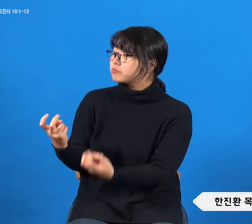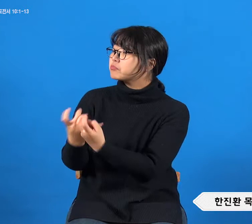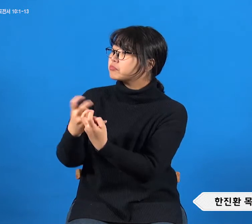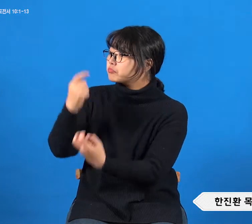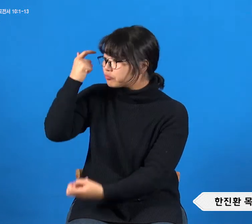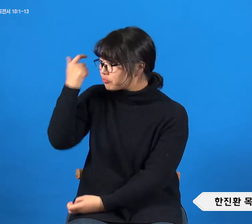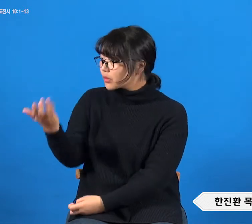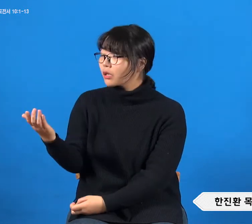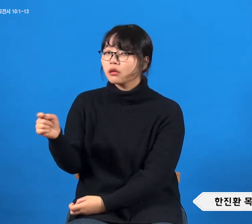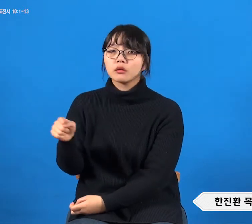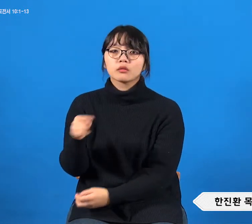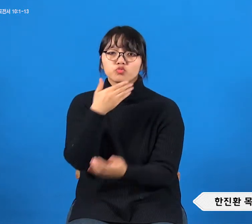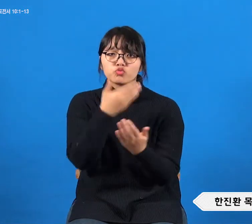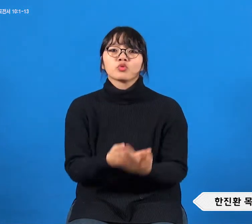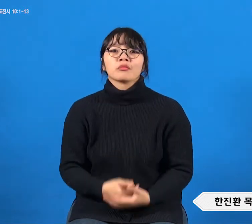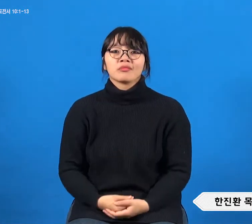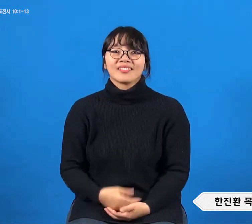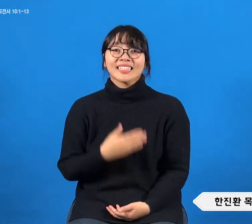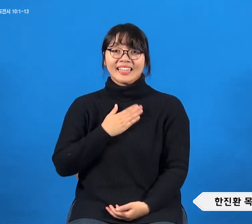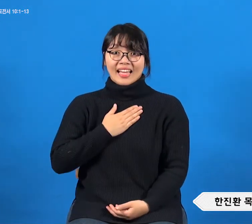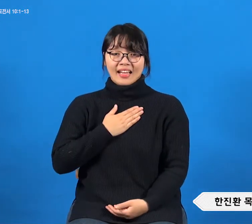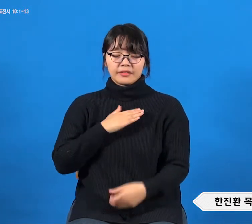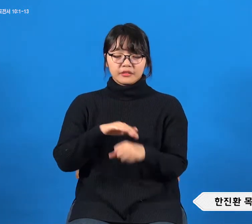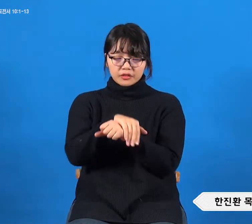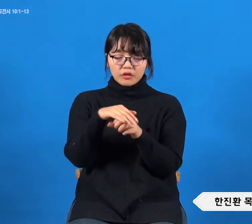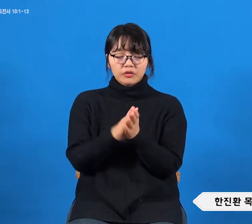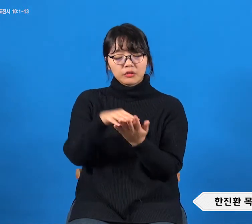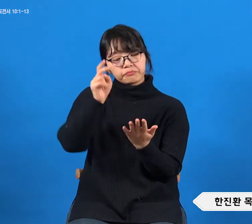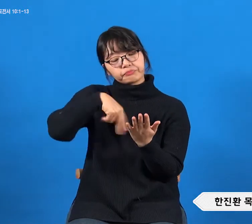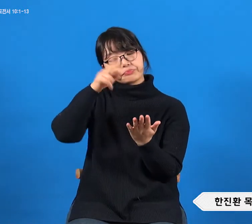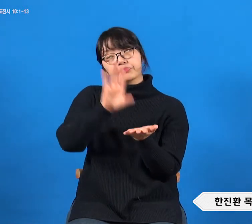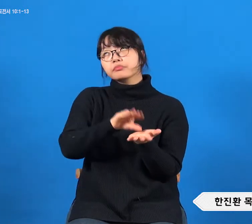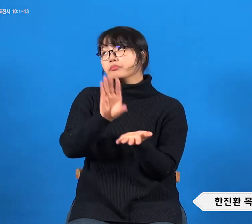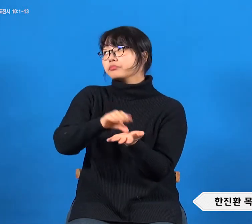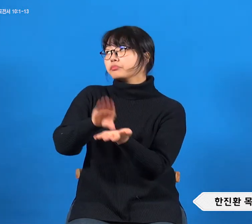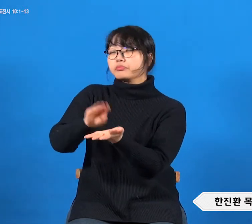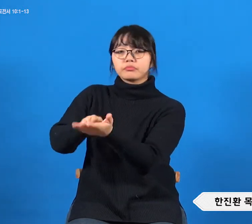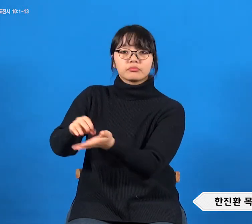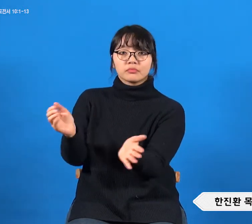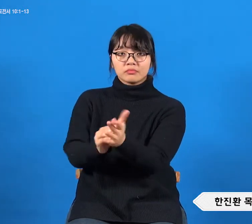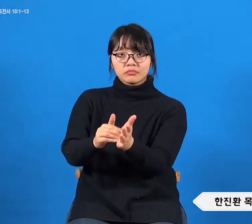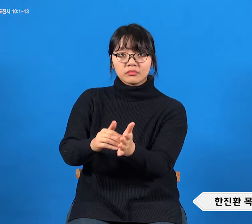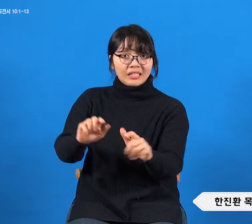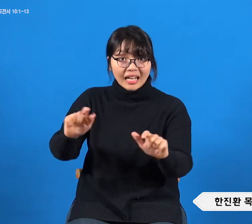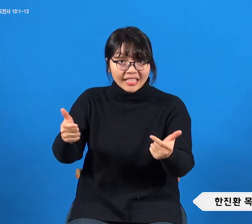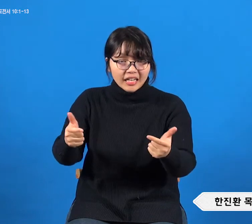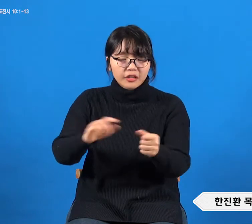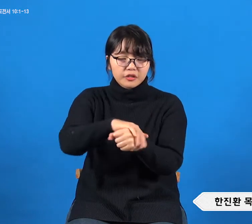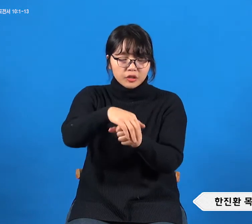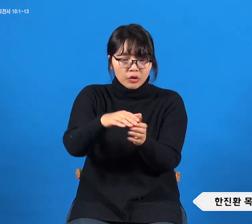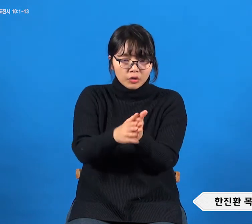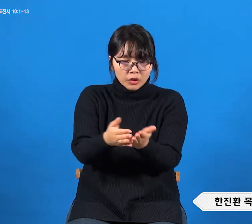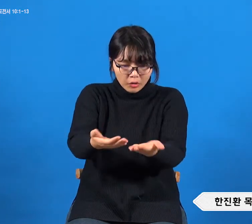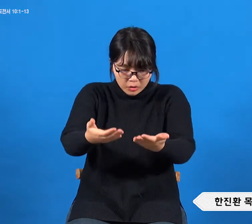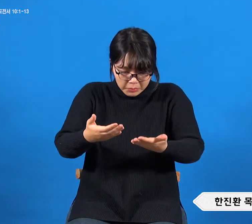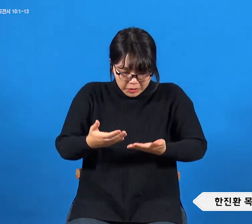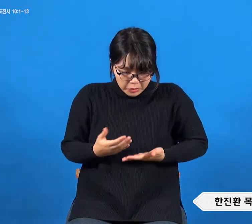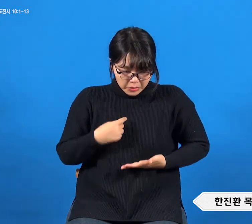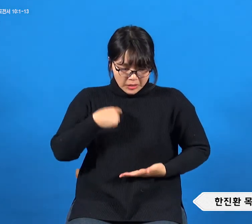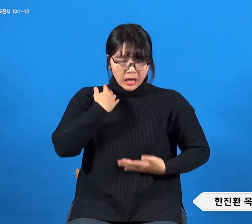그게 중요합니다. 내가 성경을 훑는 것이 아니라 성경이 나를 훑도록 해야